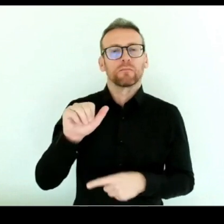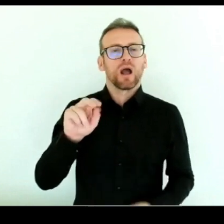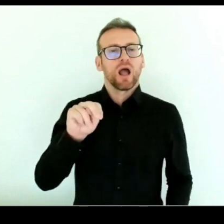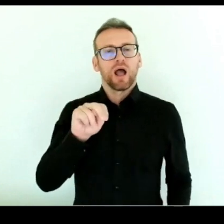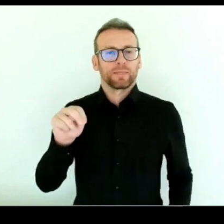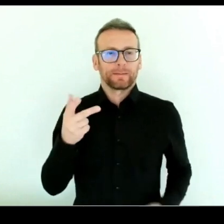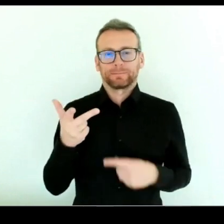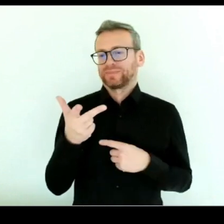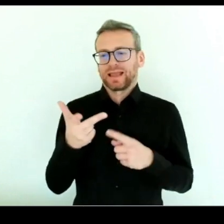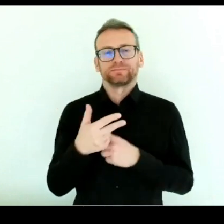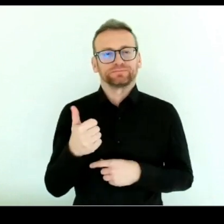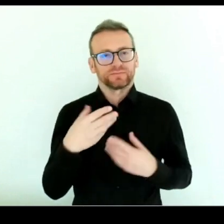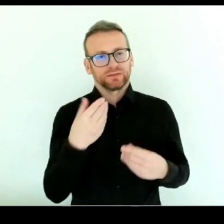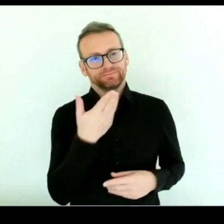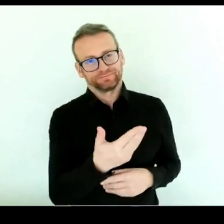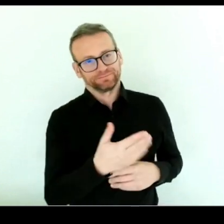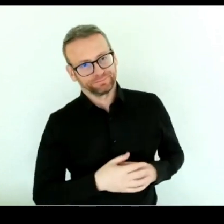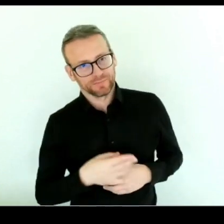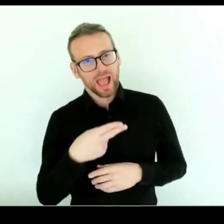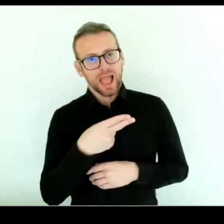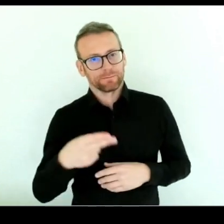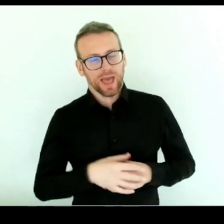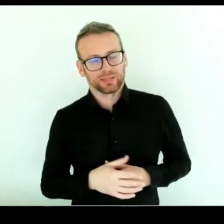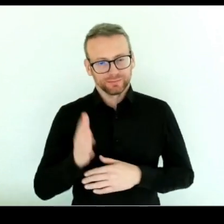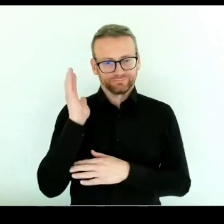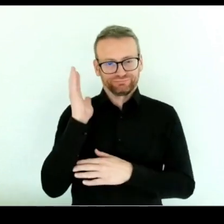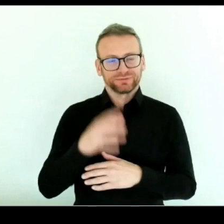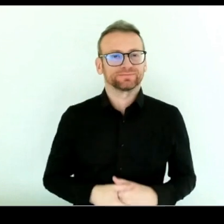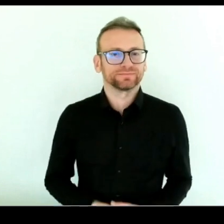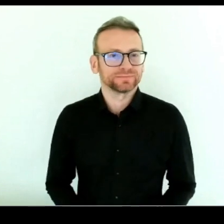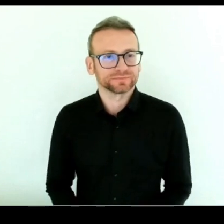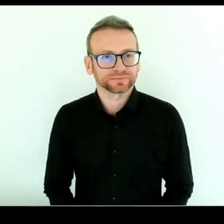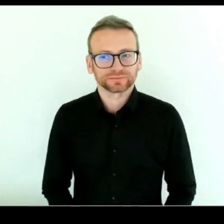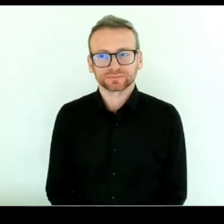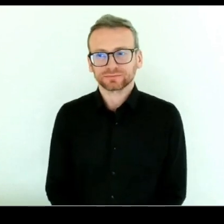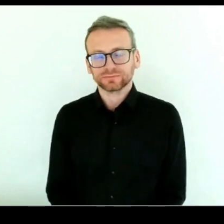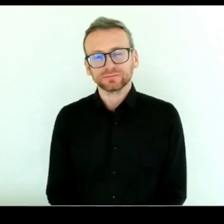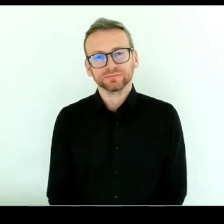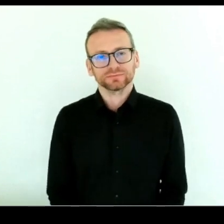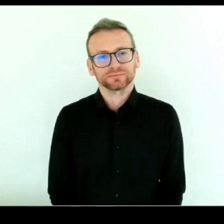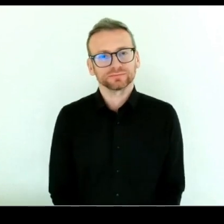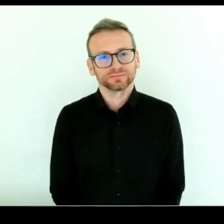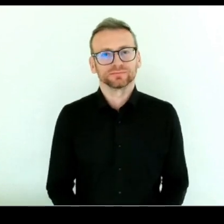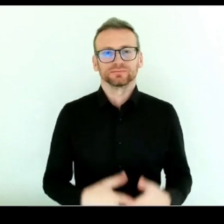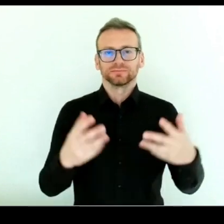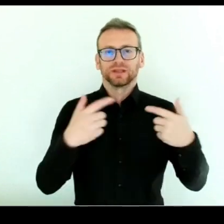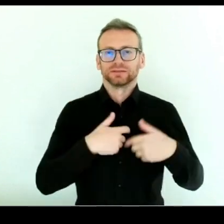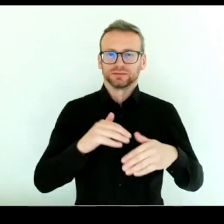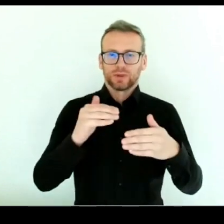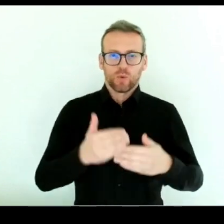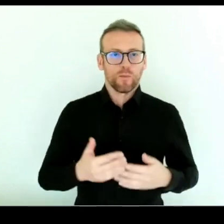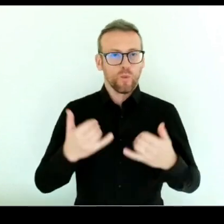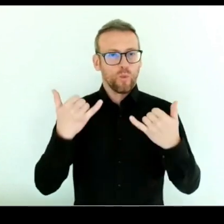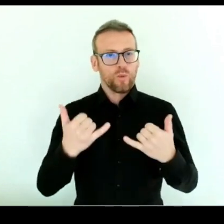Willkommen zu unserer heutigen Pressekonferenz nach der Sitzung des Bayerischen Ministerrats, die wie immer unter der Leitung des